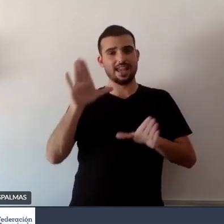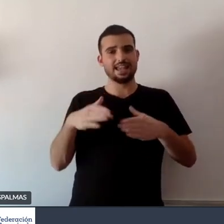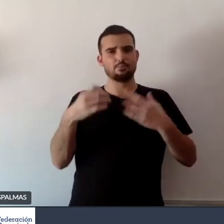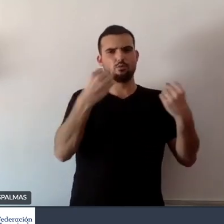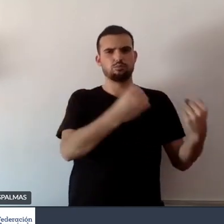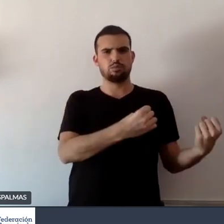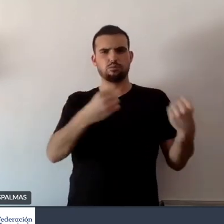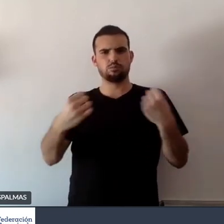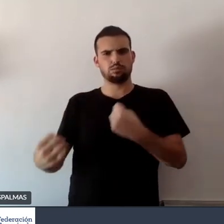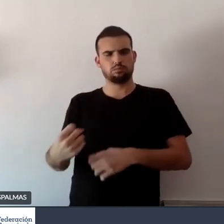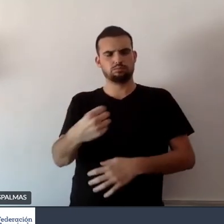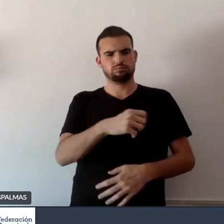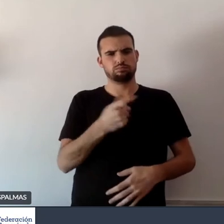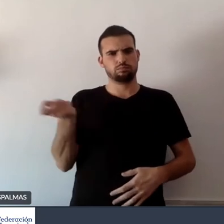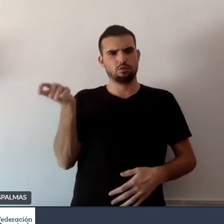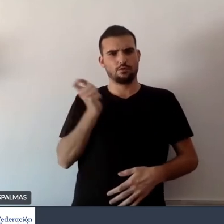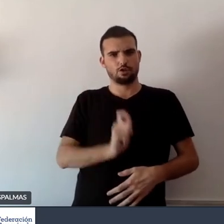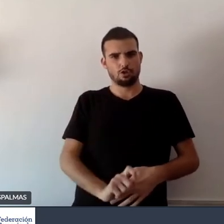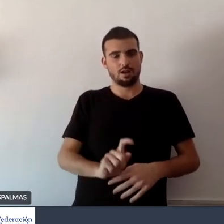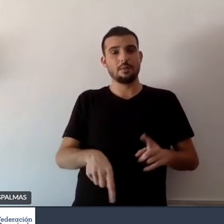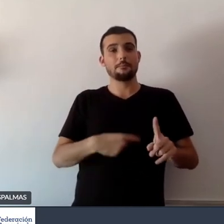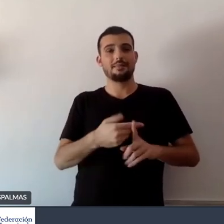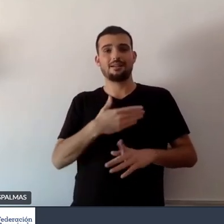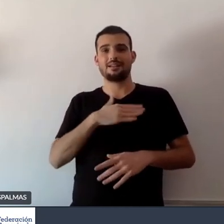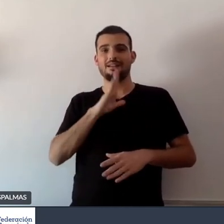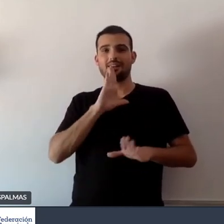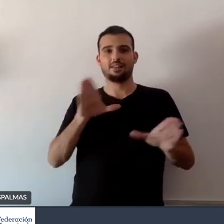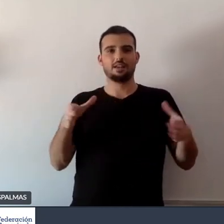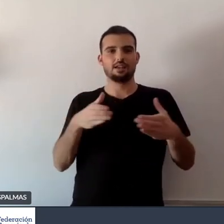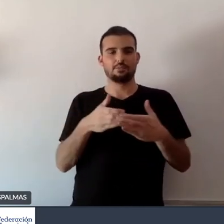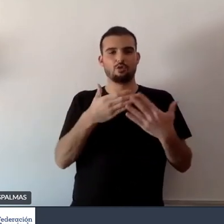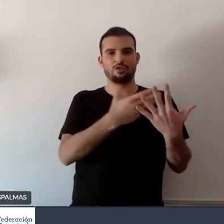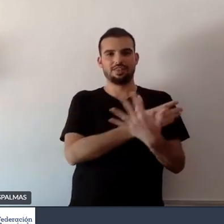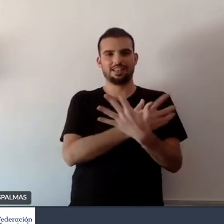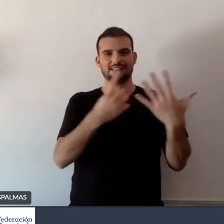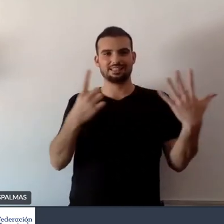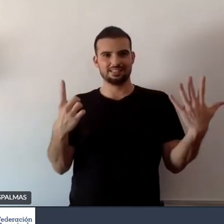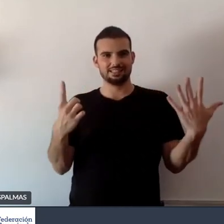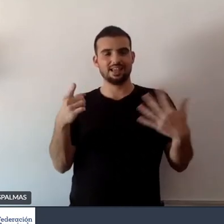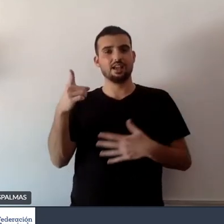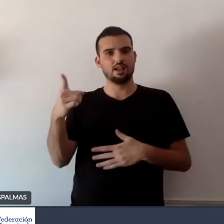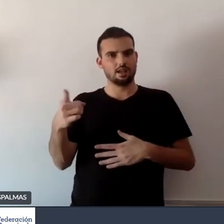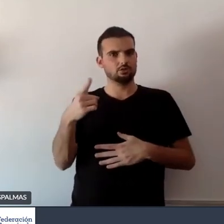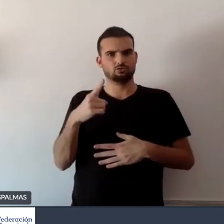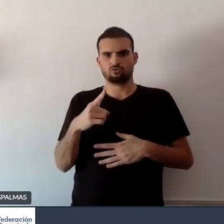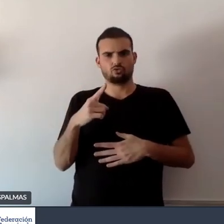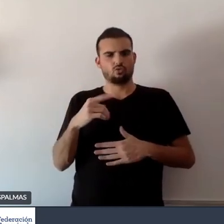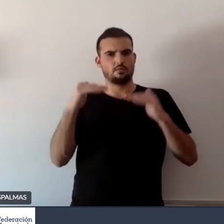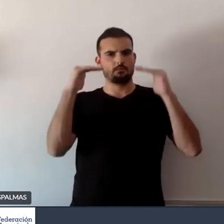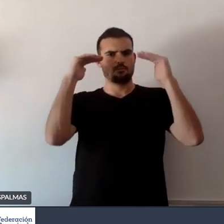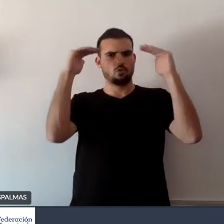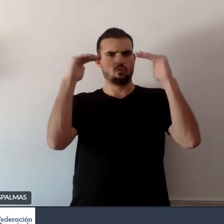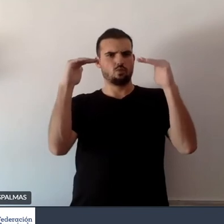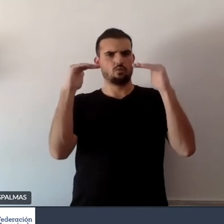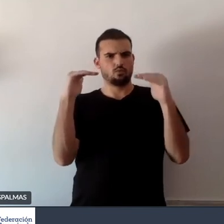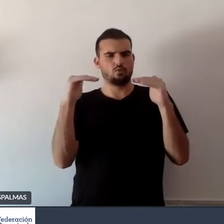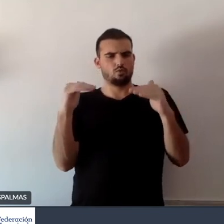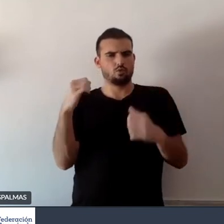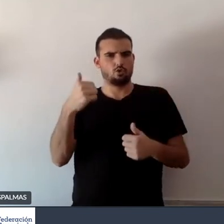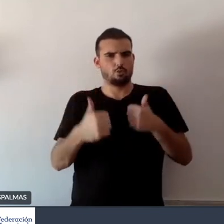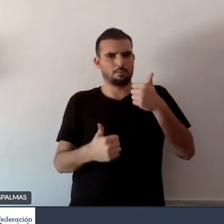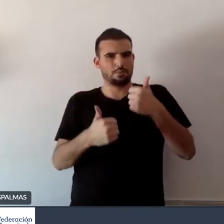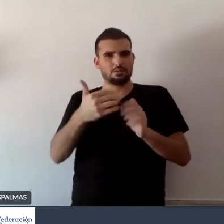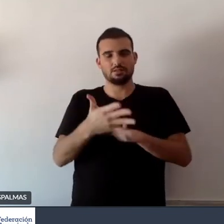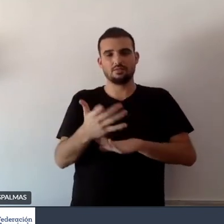como también comenté al principio, estos 16 equipos están situados en sus respectivas competiciones como algunos de los equipos